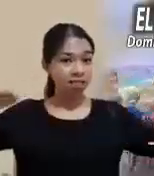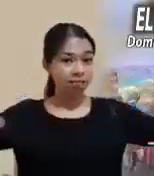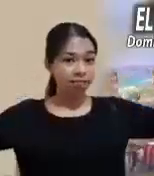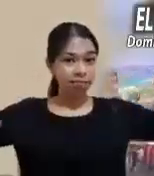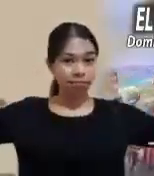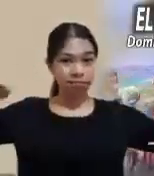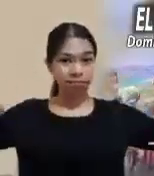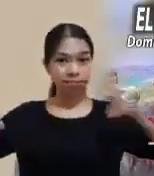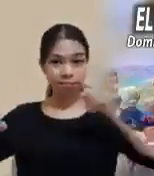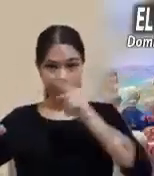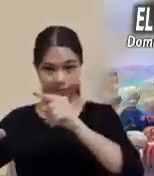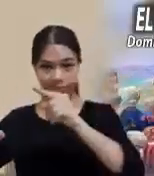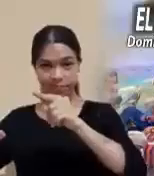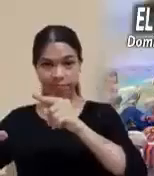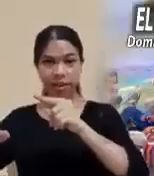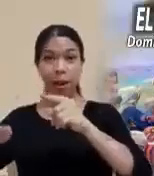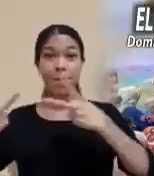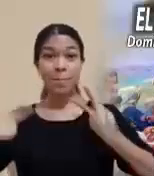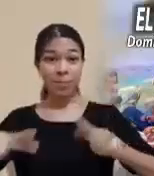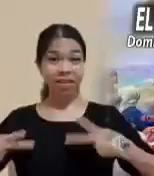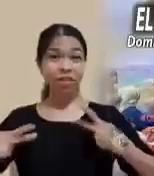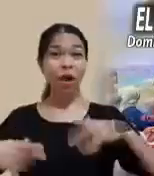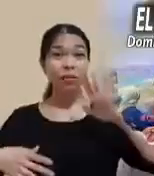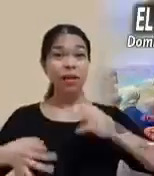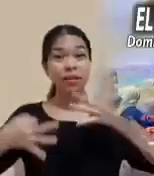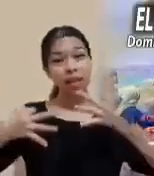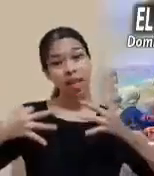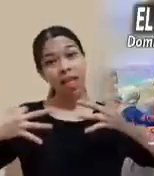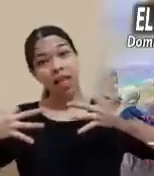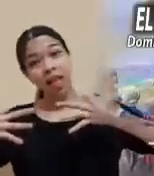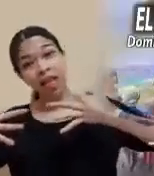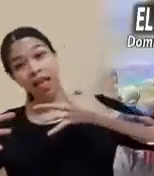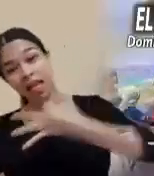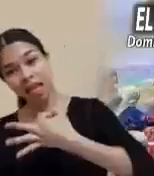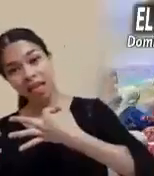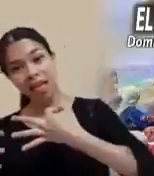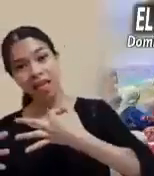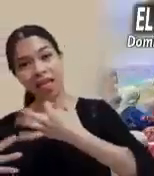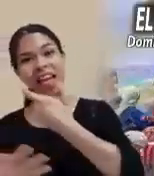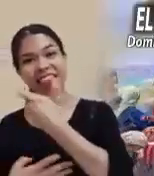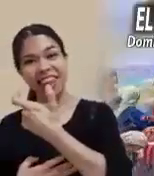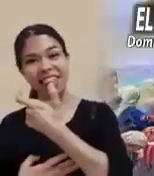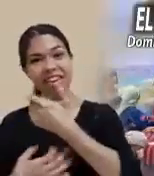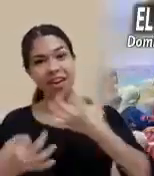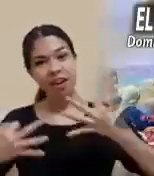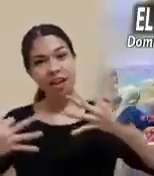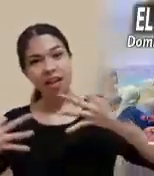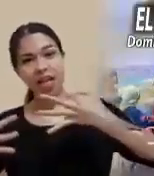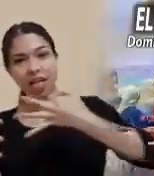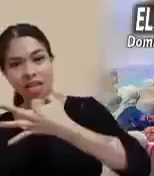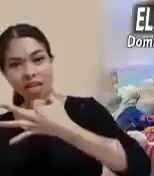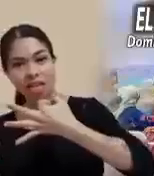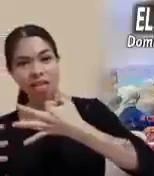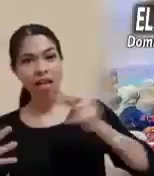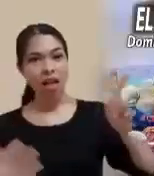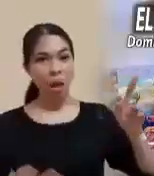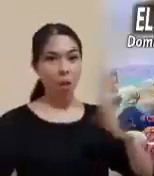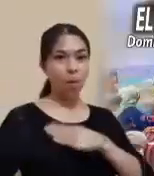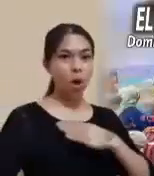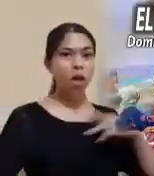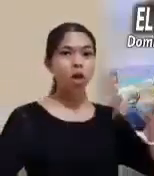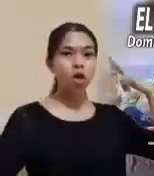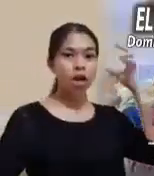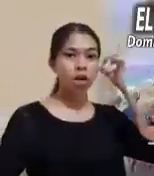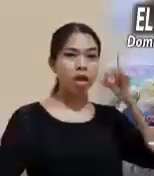frecuencia nos vemos tentados a unirlos y hasta confundirlos.